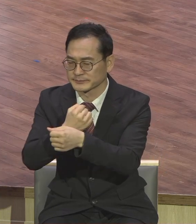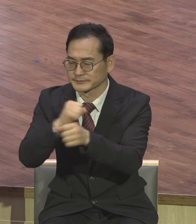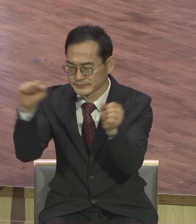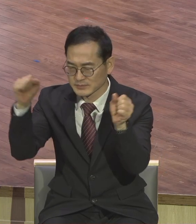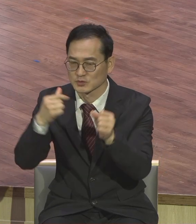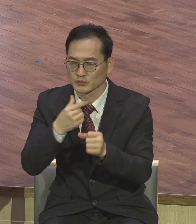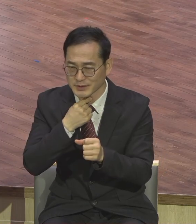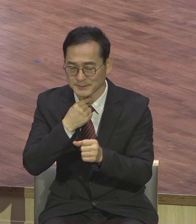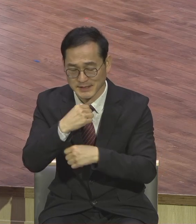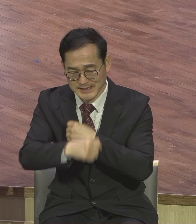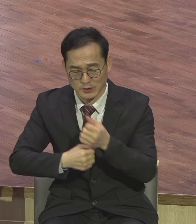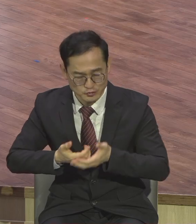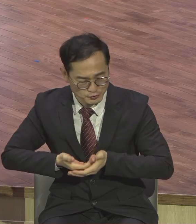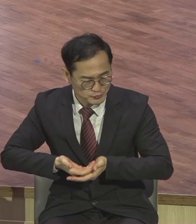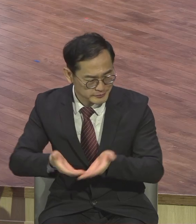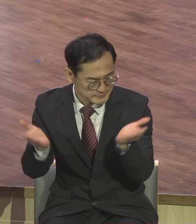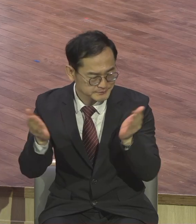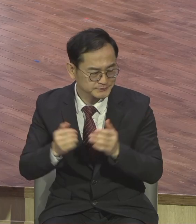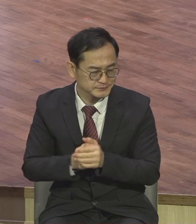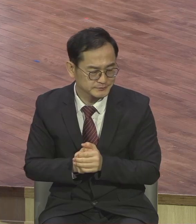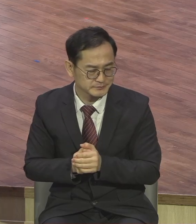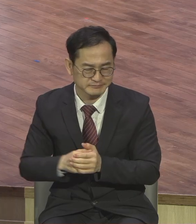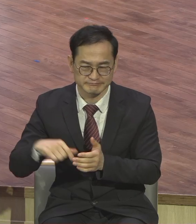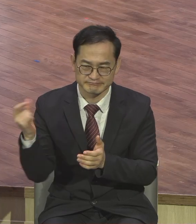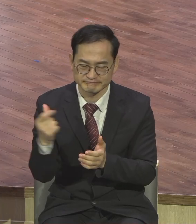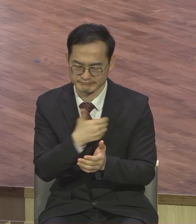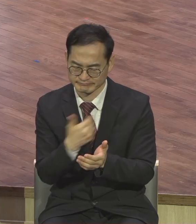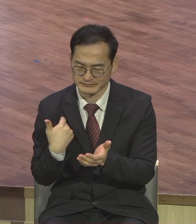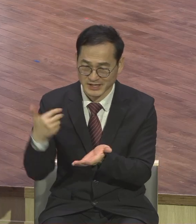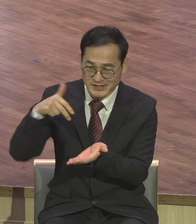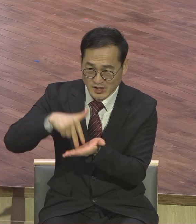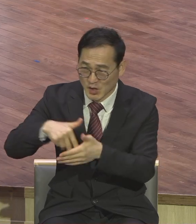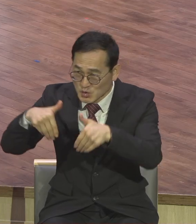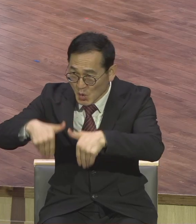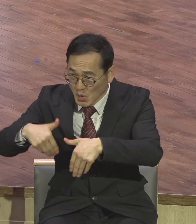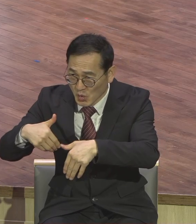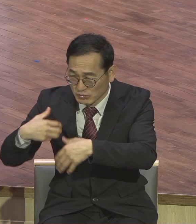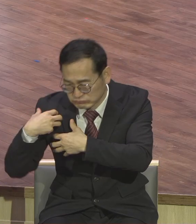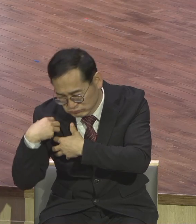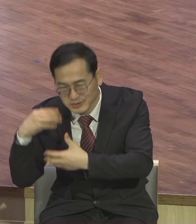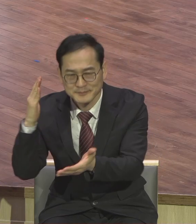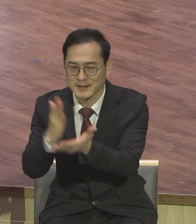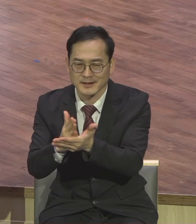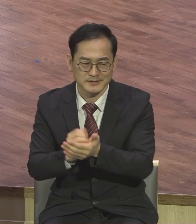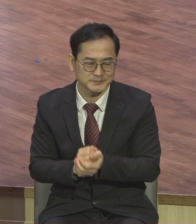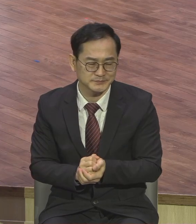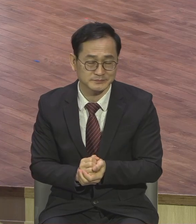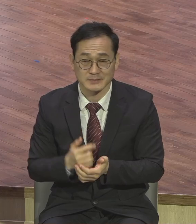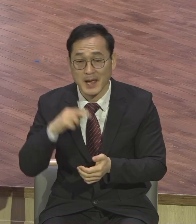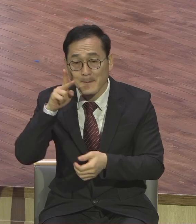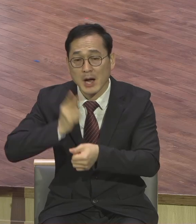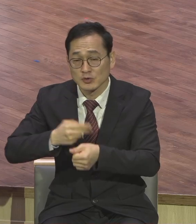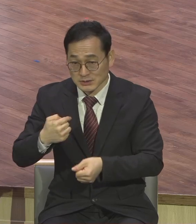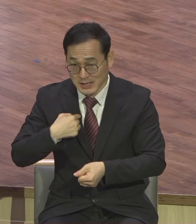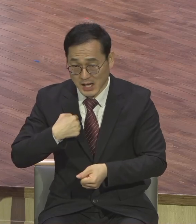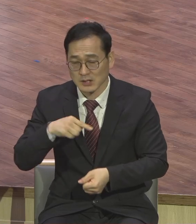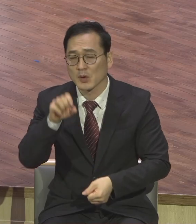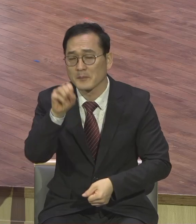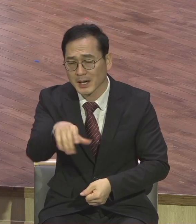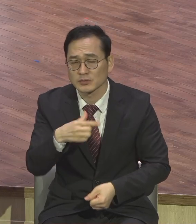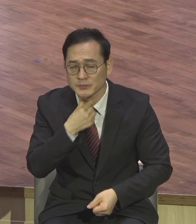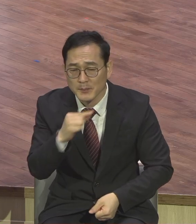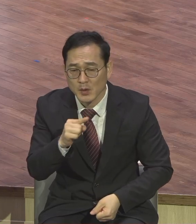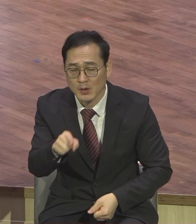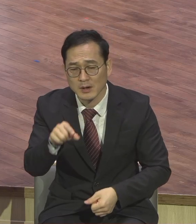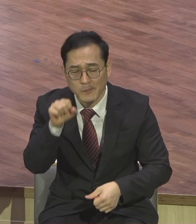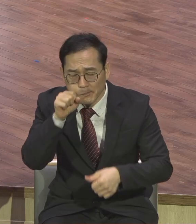하려고 자유를 주셨으니 그러므로 굳건하게 서서 다시는 종의 멍에를 메지 말라. 보라 나 바울은 너희에게 말하노니